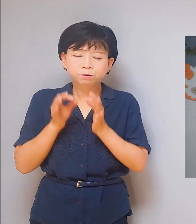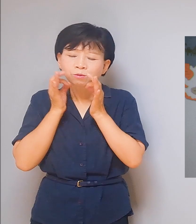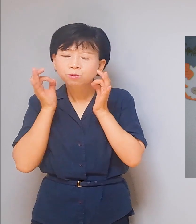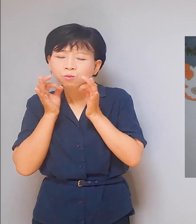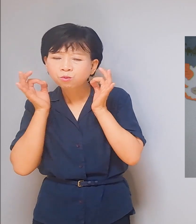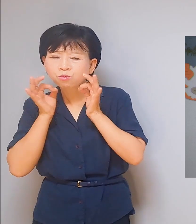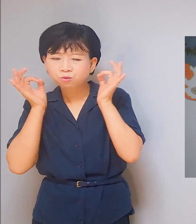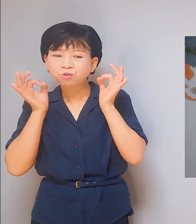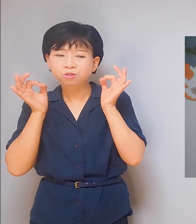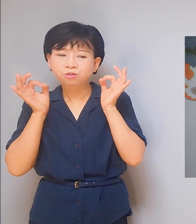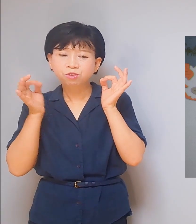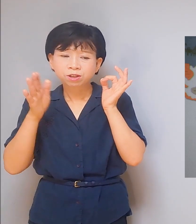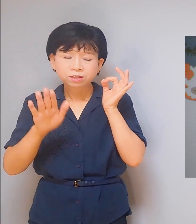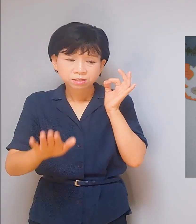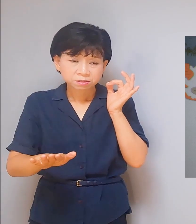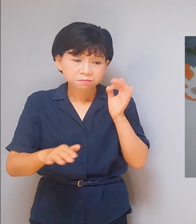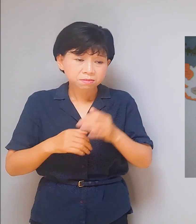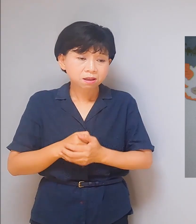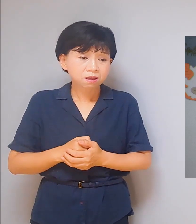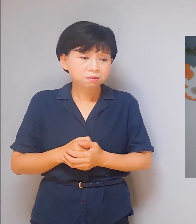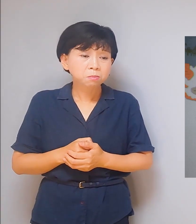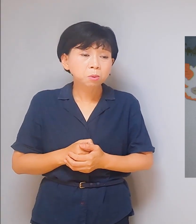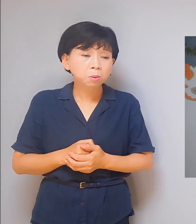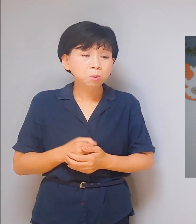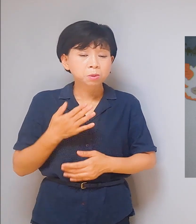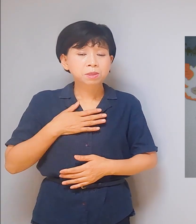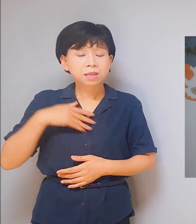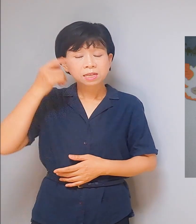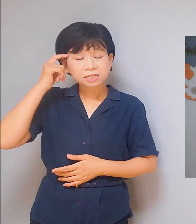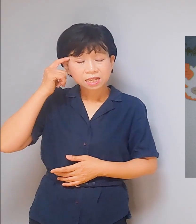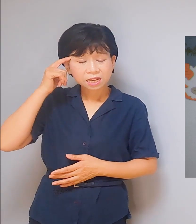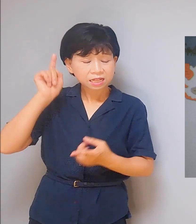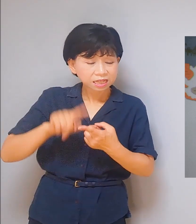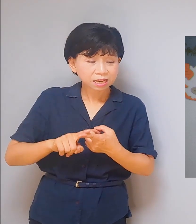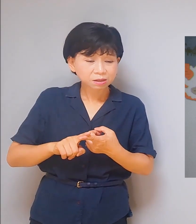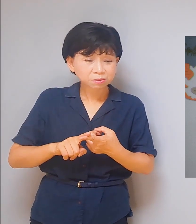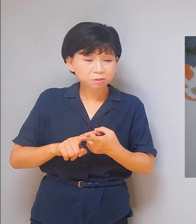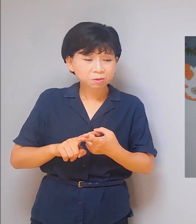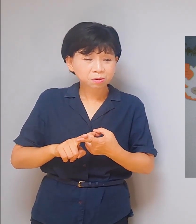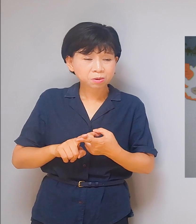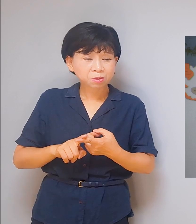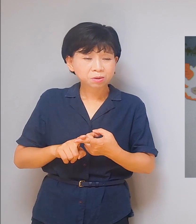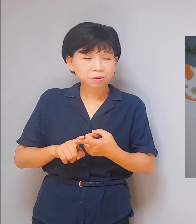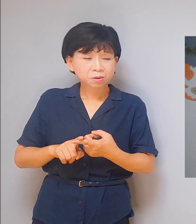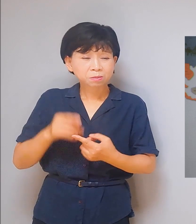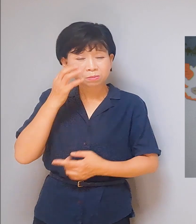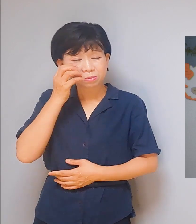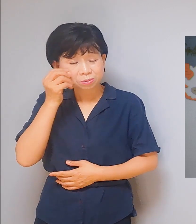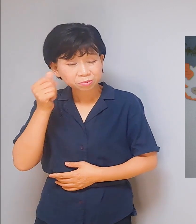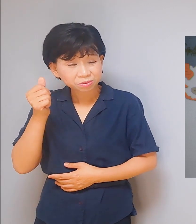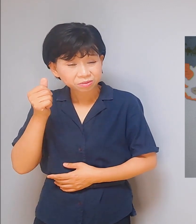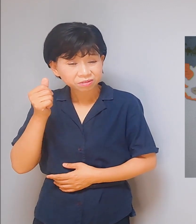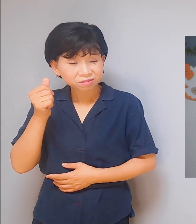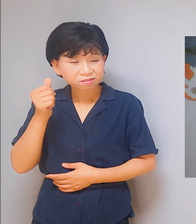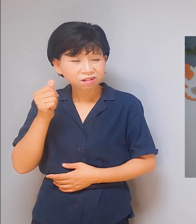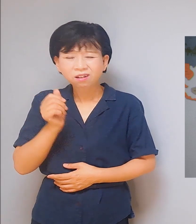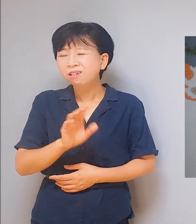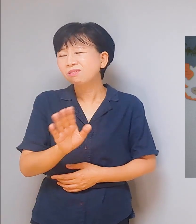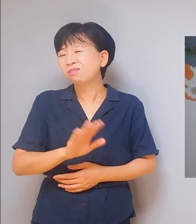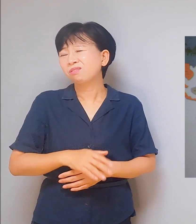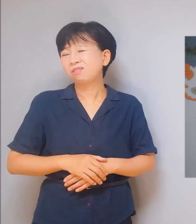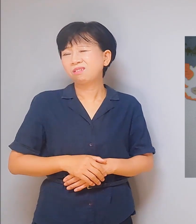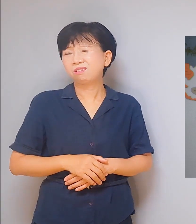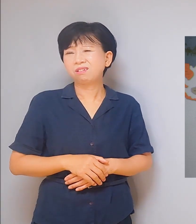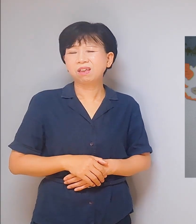인생들이죠. 그런데 생각해 보면 우리 생각대로 되는 게 없어요. 그럼 어떻게 할까요? 어차피 내 생각대로 안